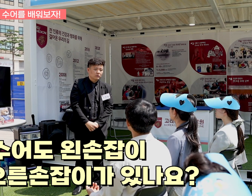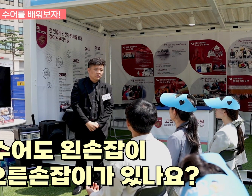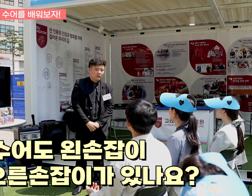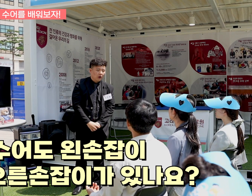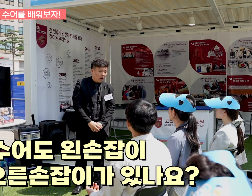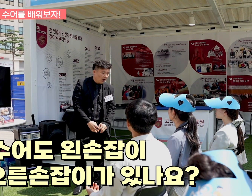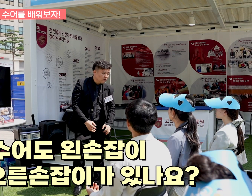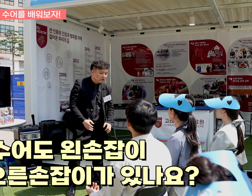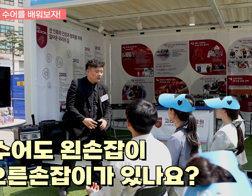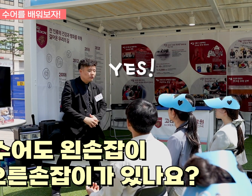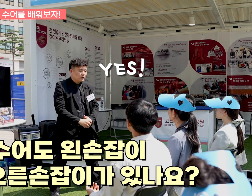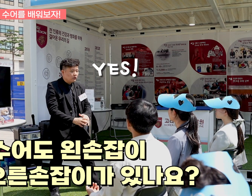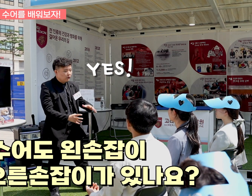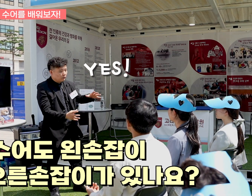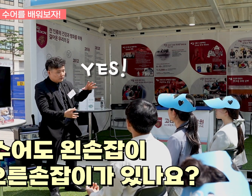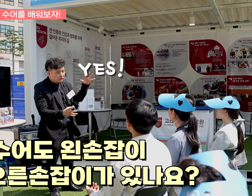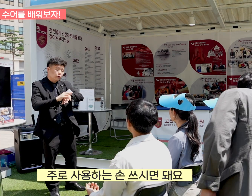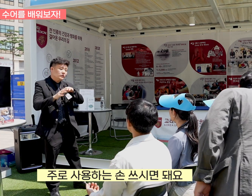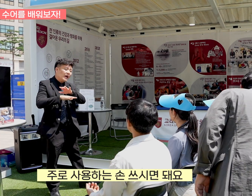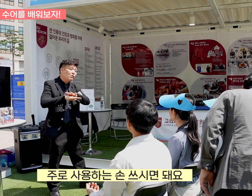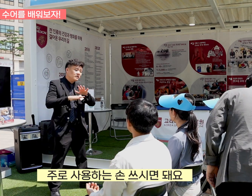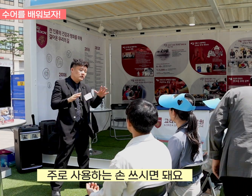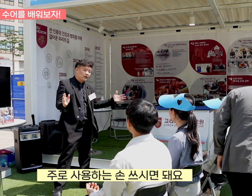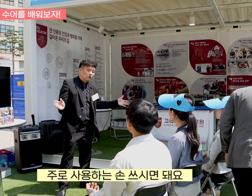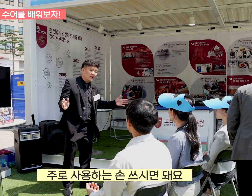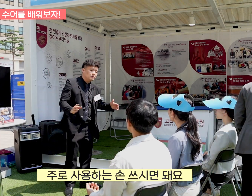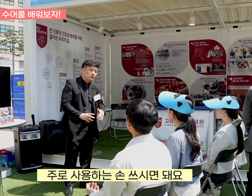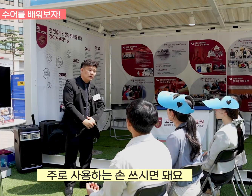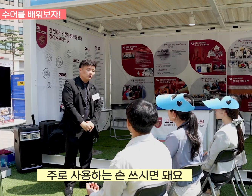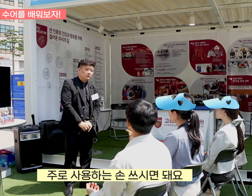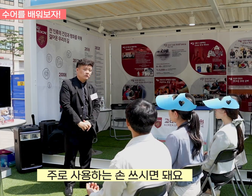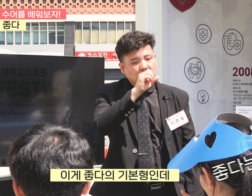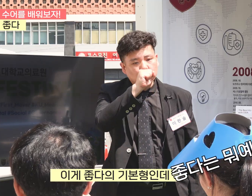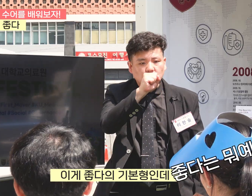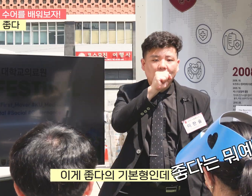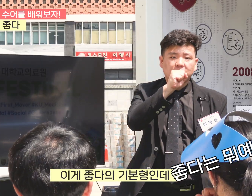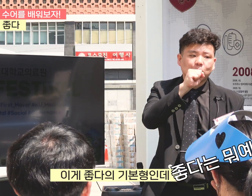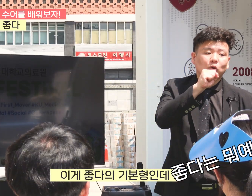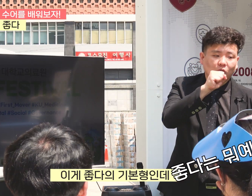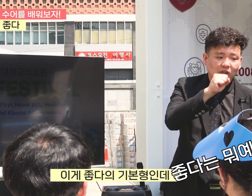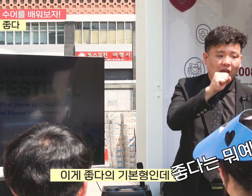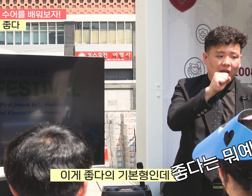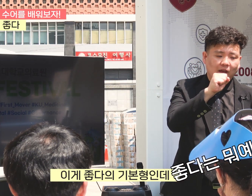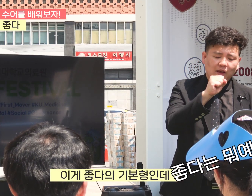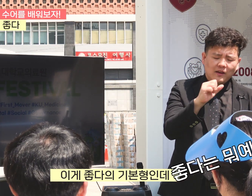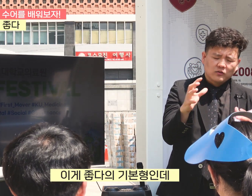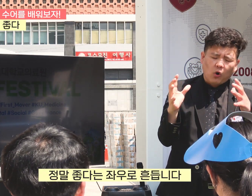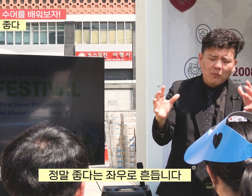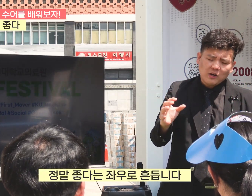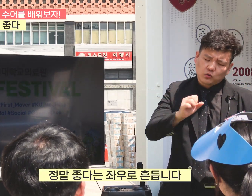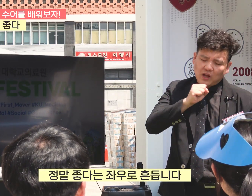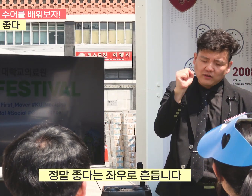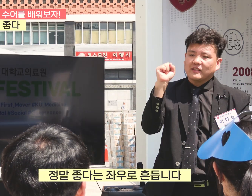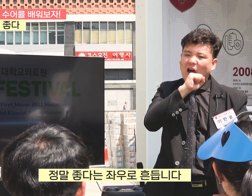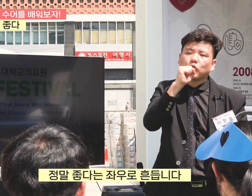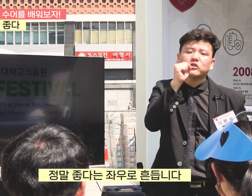게 있나요? 아, 있습니다. 그래서 주손 사용하시는 대로 하시면 돼요. 이게 이제 좋다의 기본형인데, 정말 좋다는 좌우로